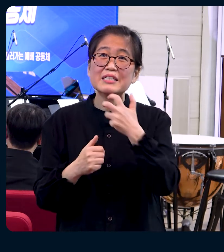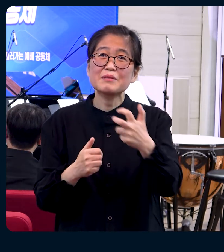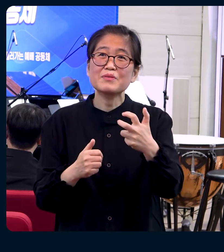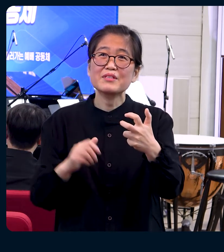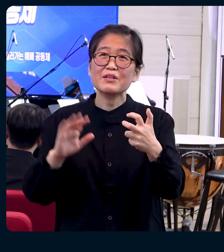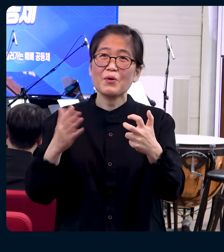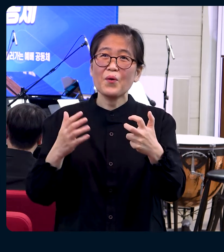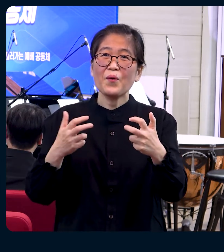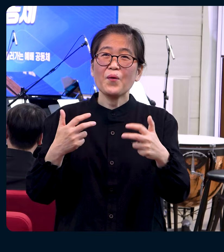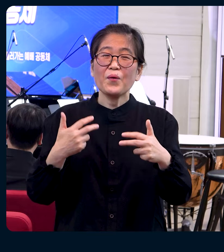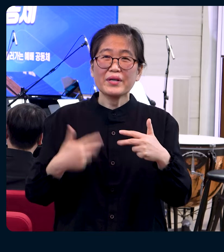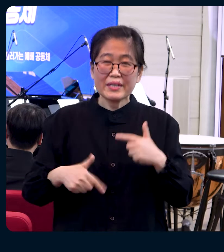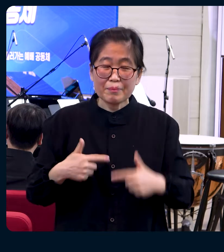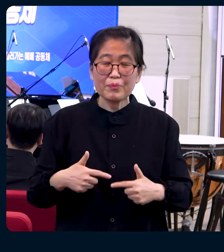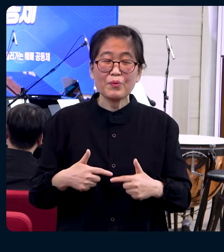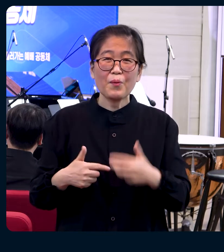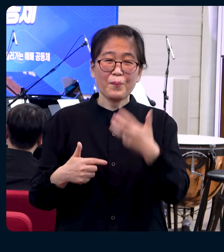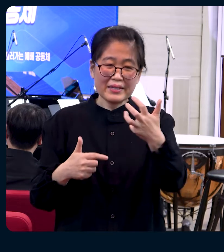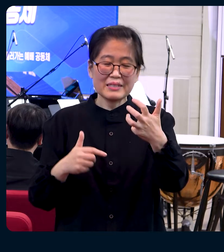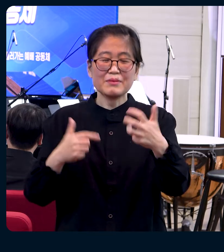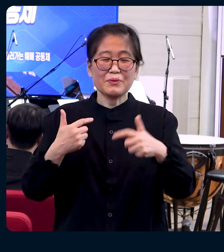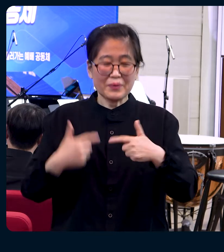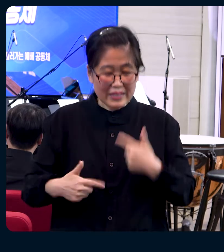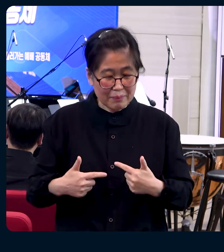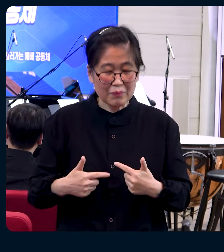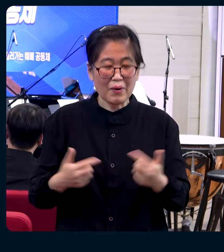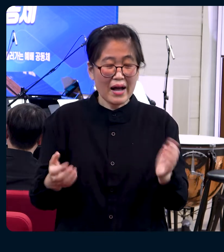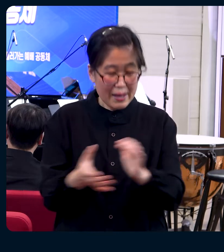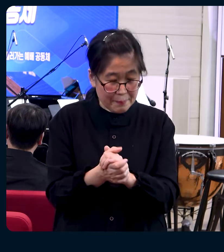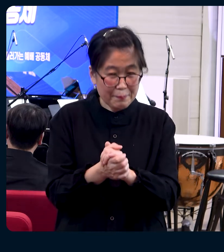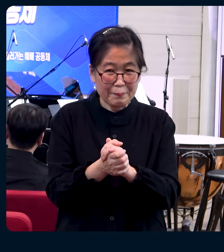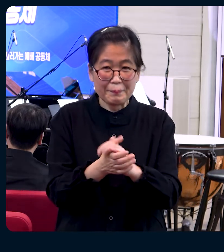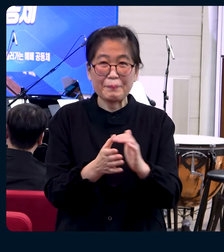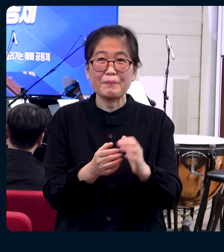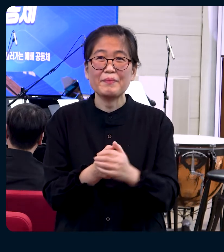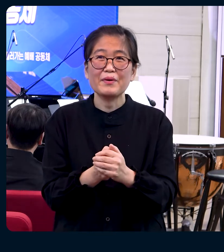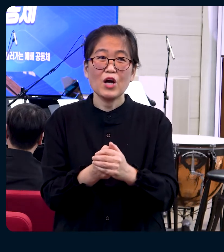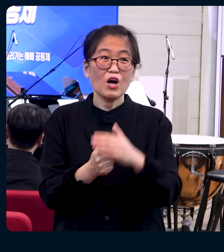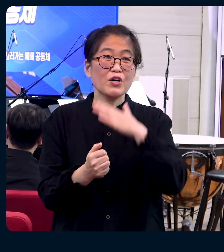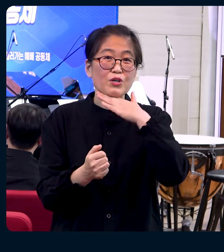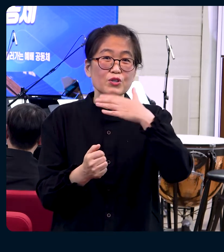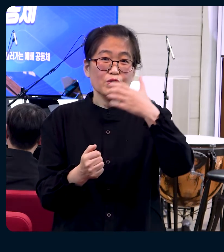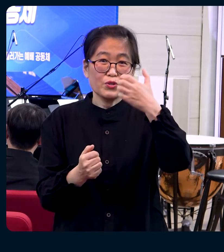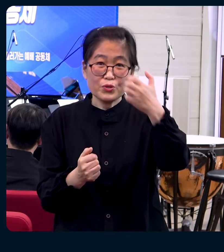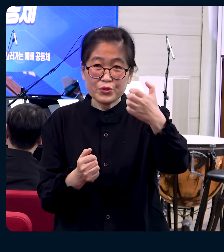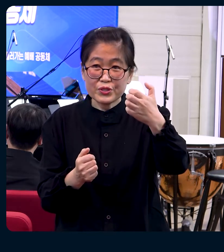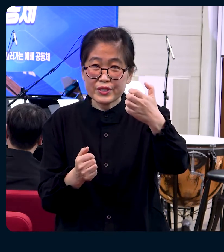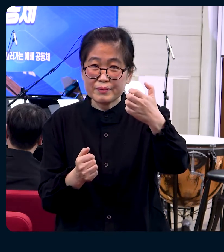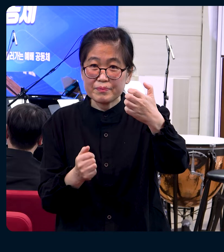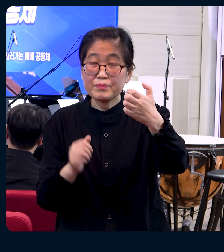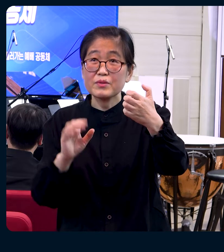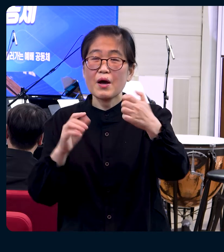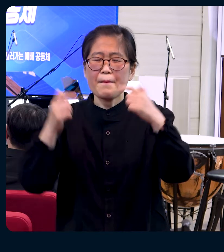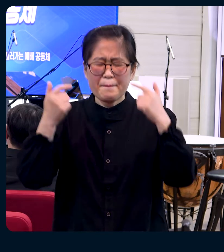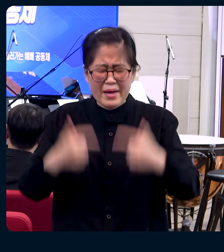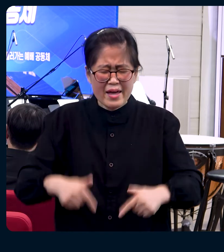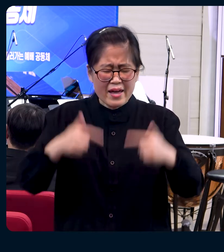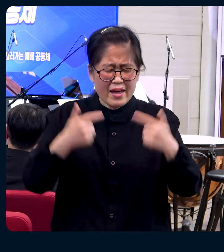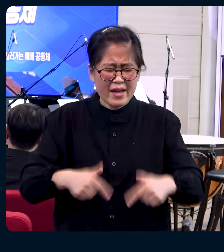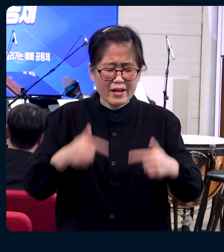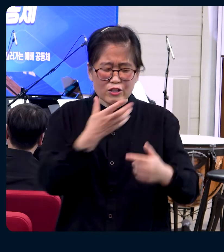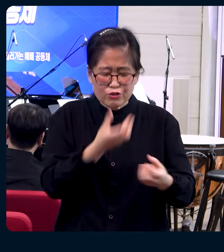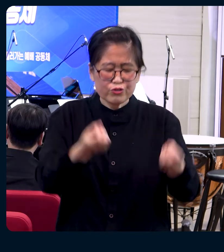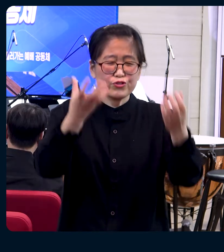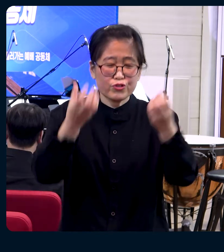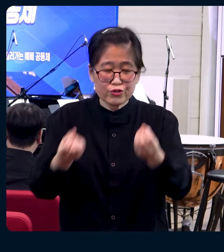기쁘고 70이 돼도 기쁘고 80이 돼도 기쁘고, 아멘. 90, 100세 예수 믿는